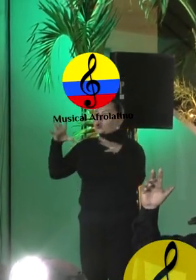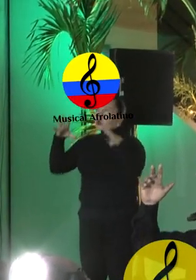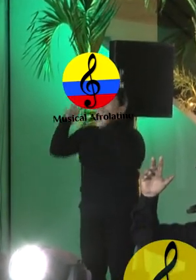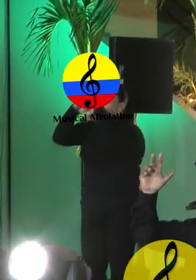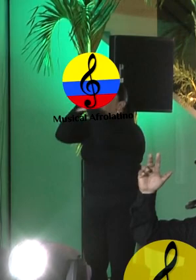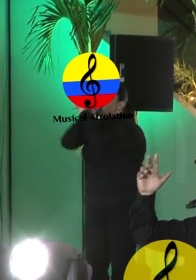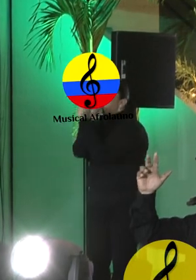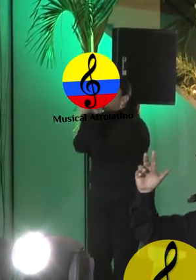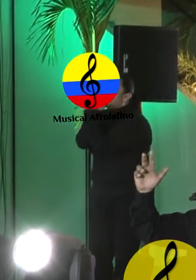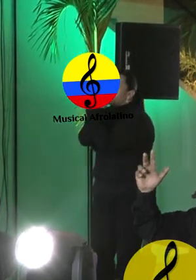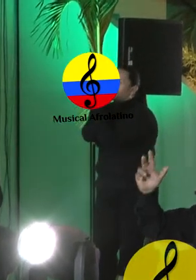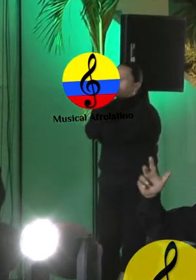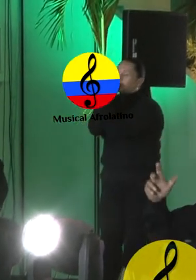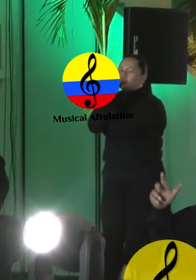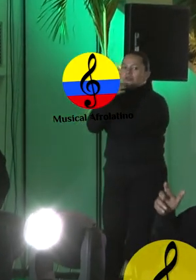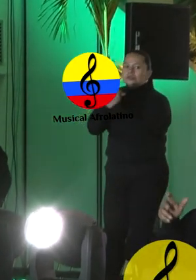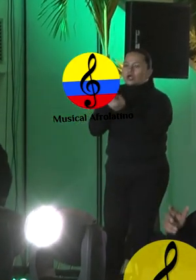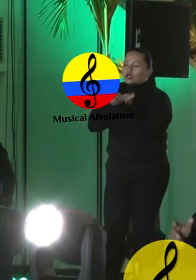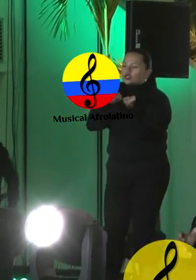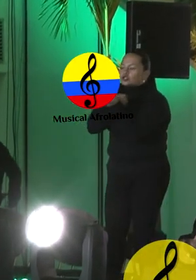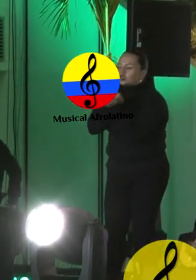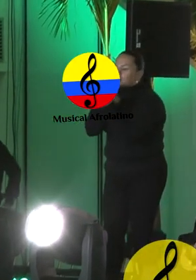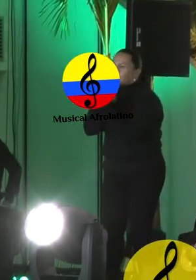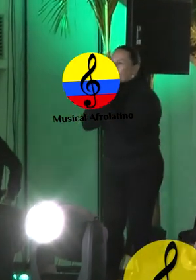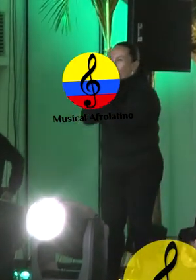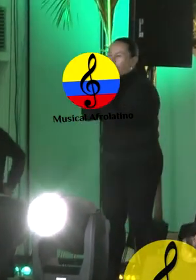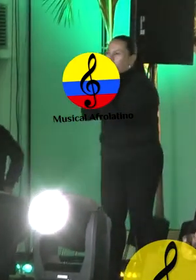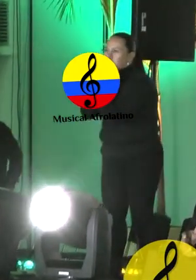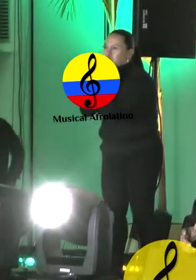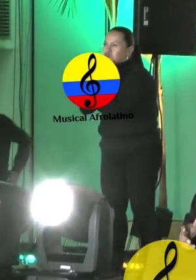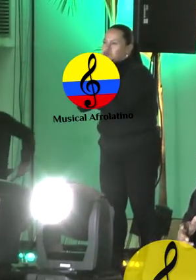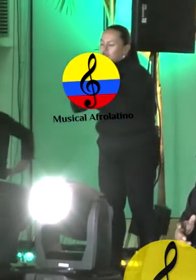la noche y se aproxima el invierno